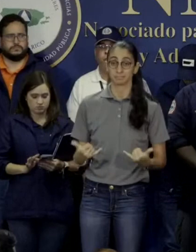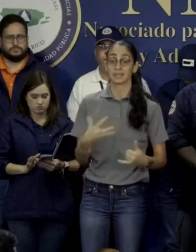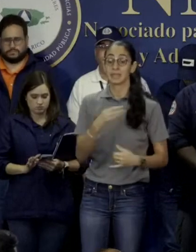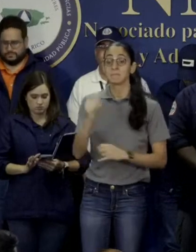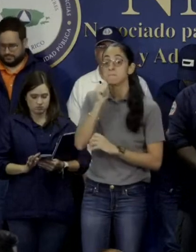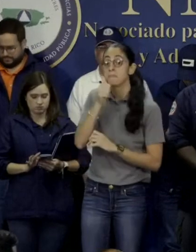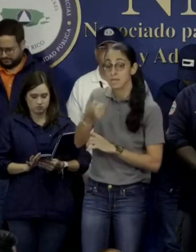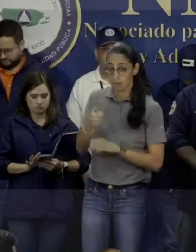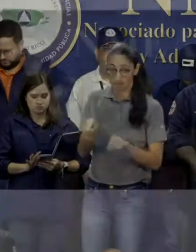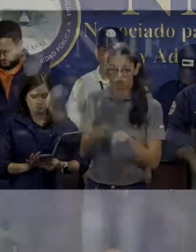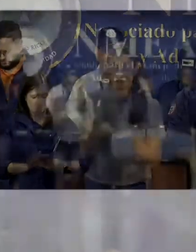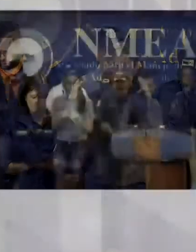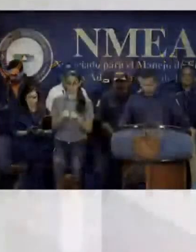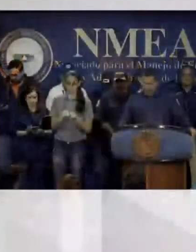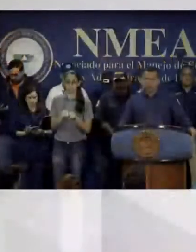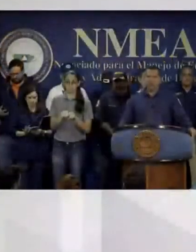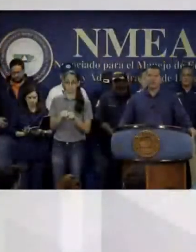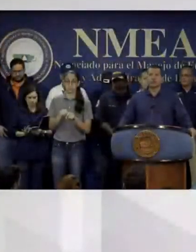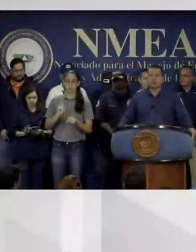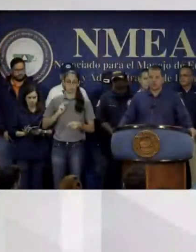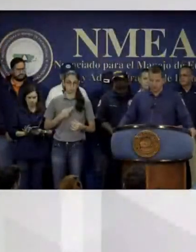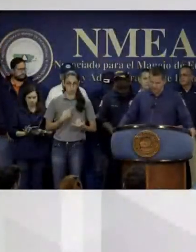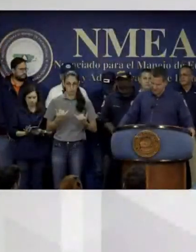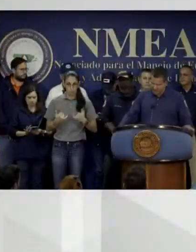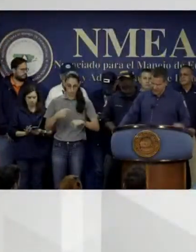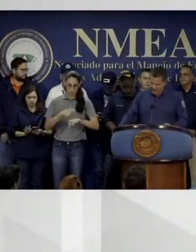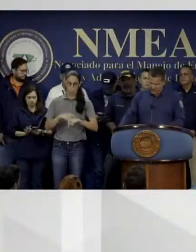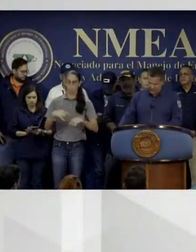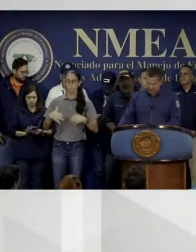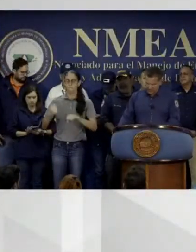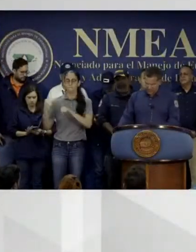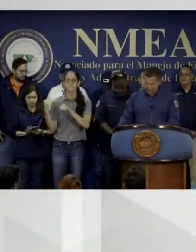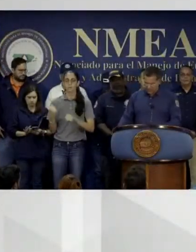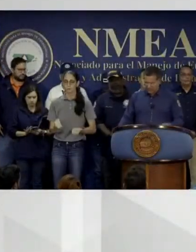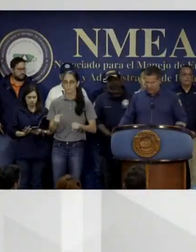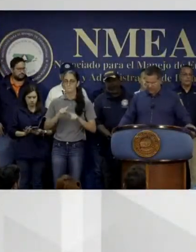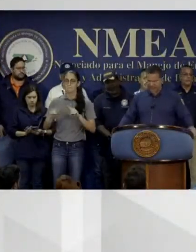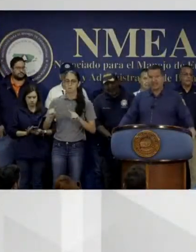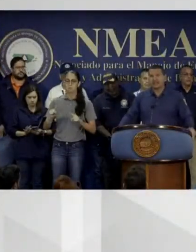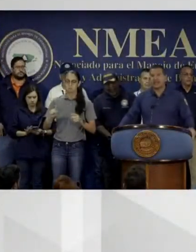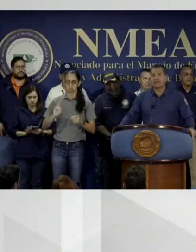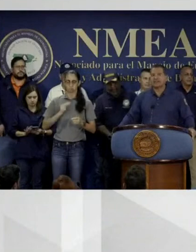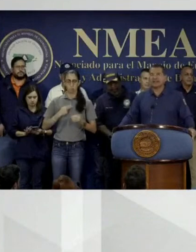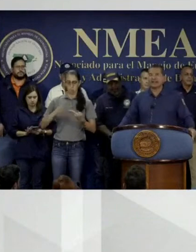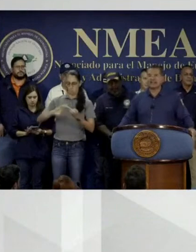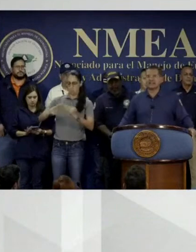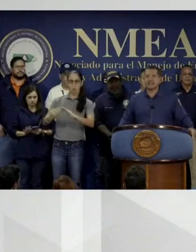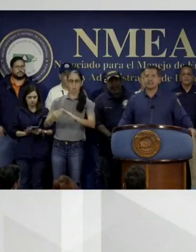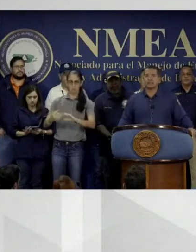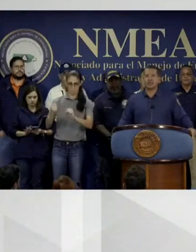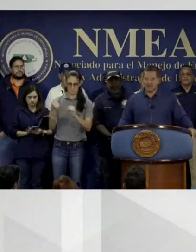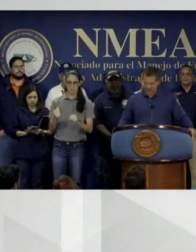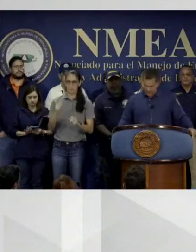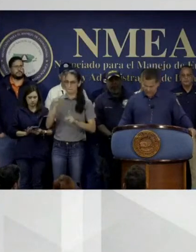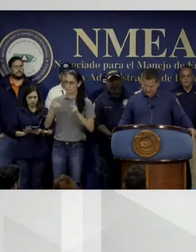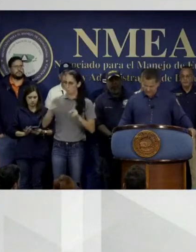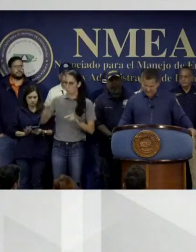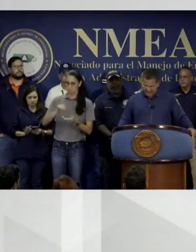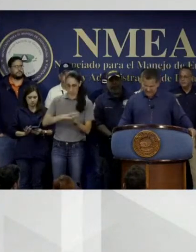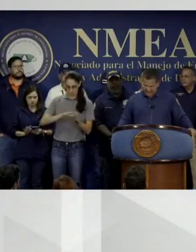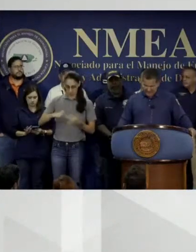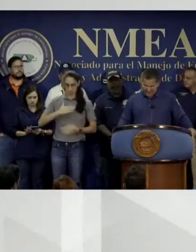mañana. Estamos pasando por un momento duro, pero nuestro pueblo es fuerte y nuestra gente muy